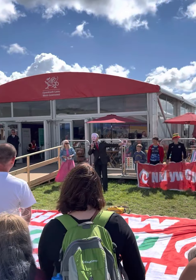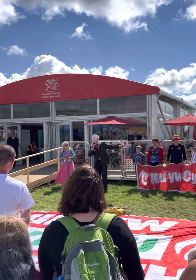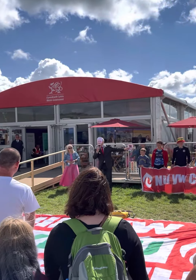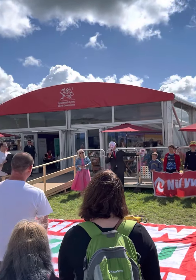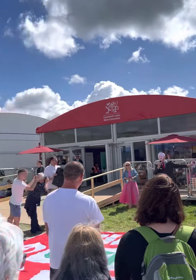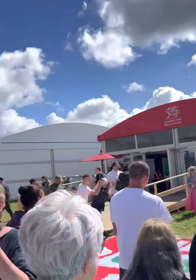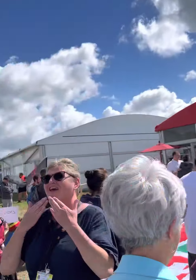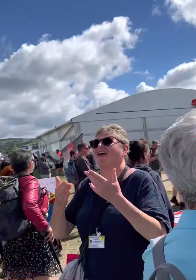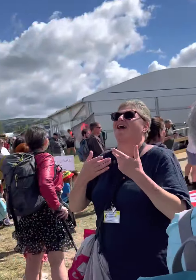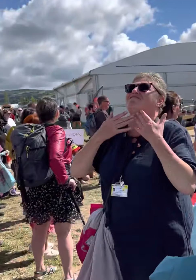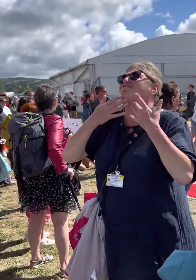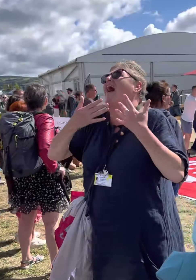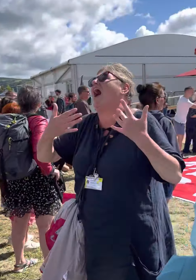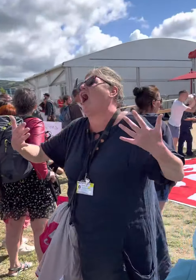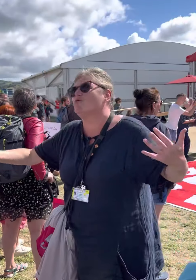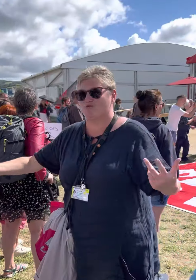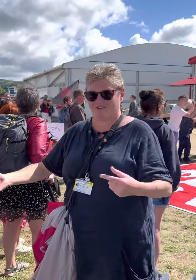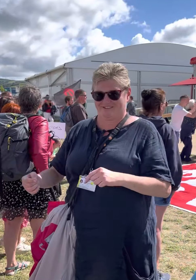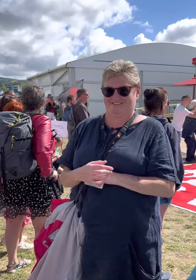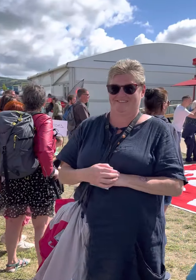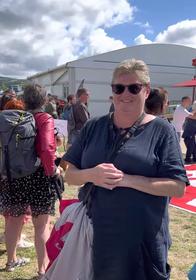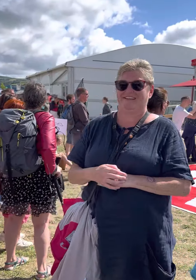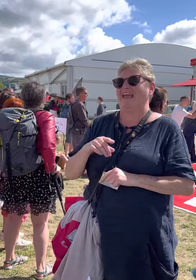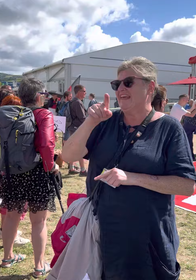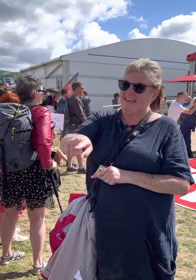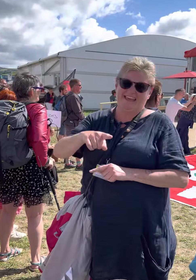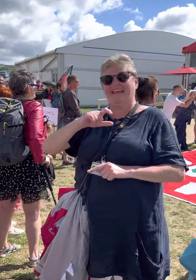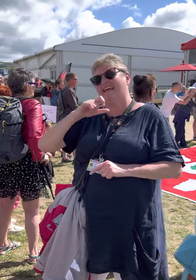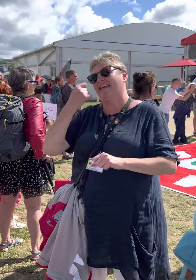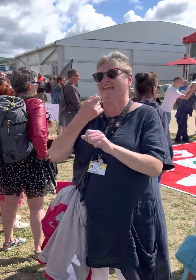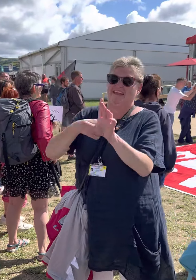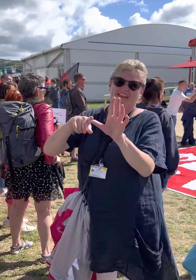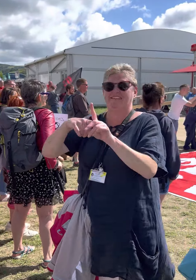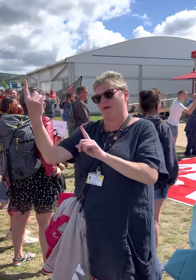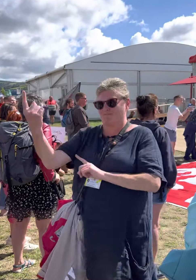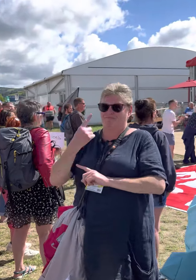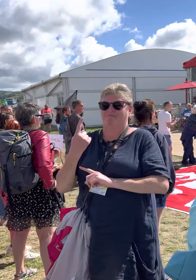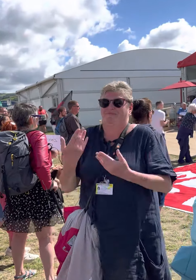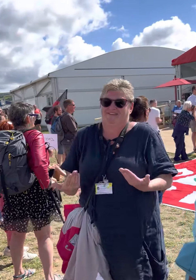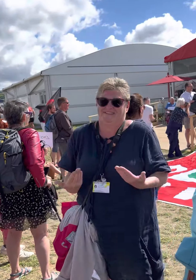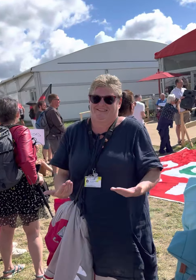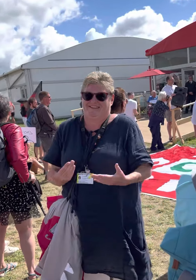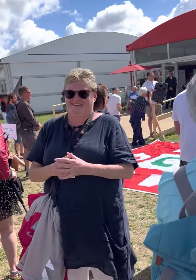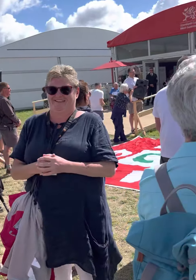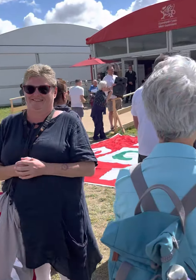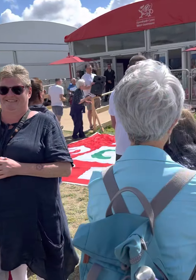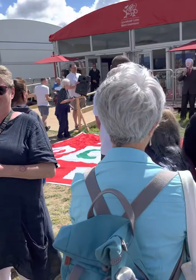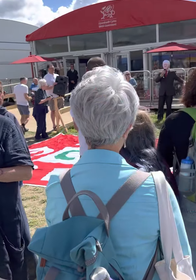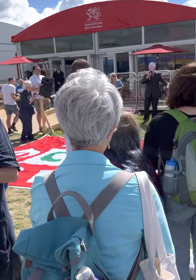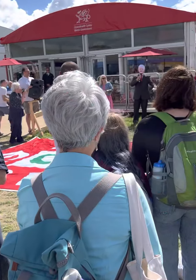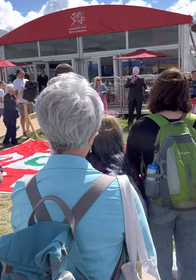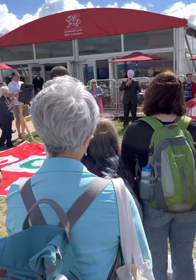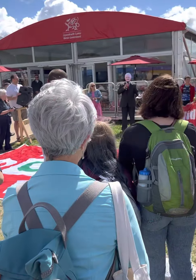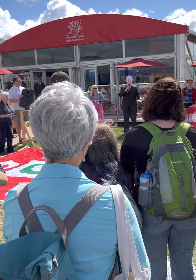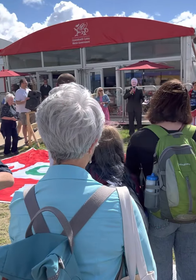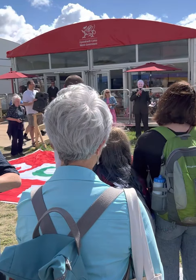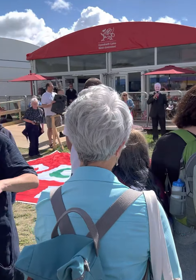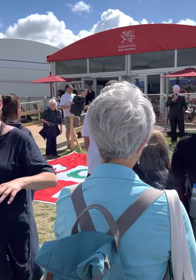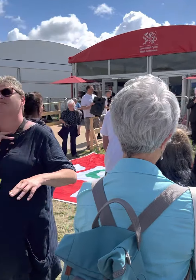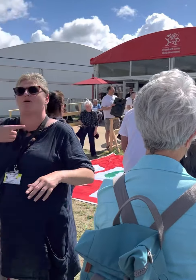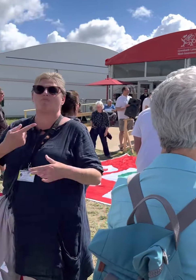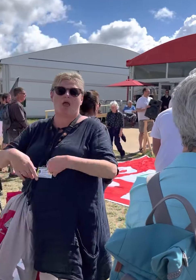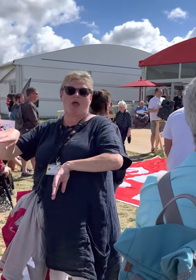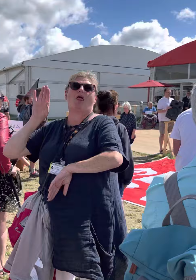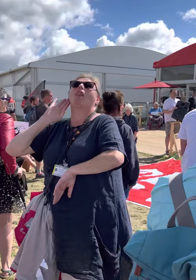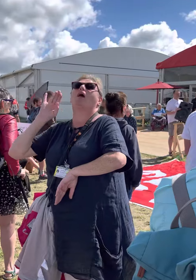Diolch yn fawr i chi gyd am ddod yma heddiw. Dwi wedi bod yn